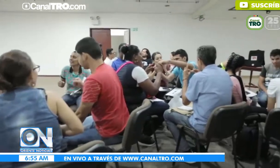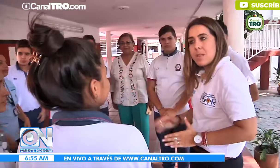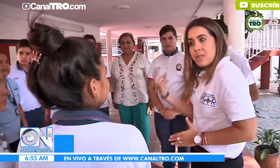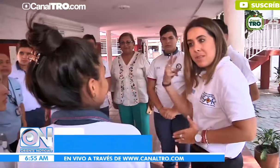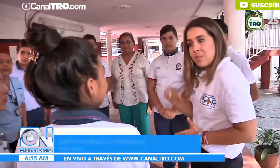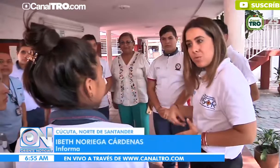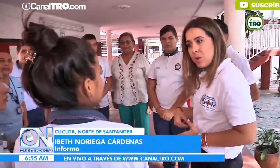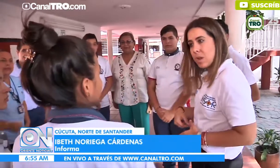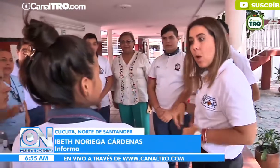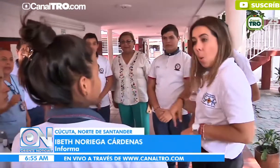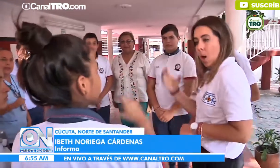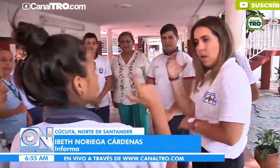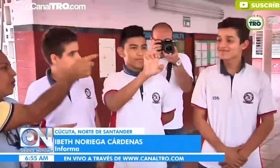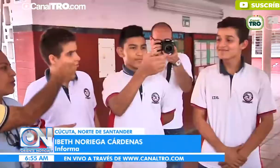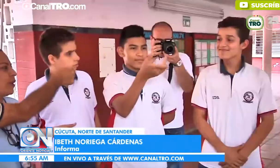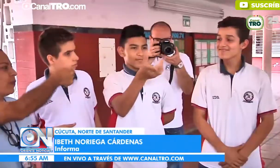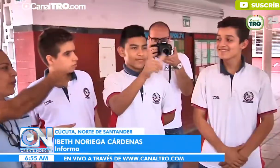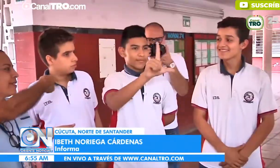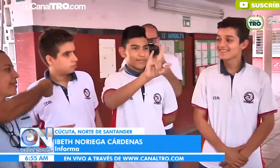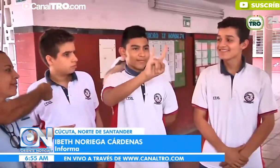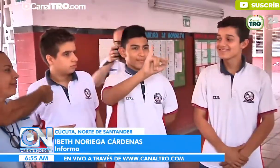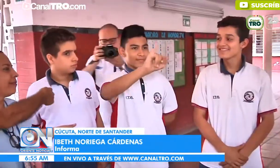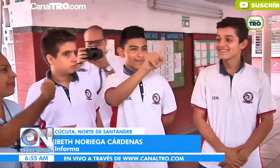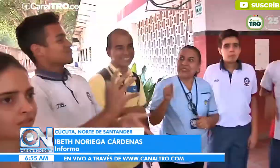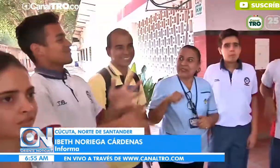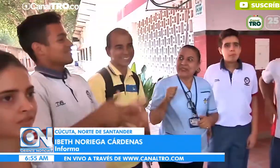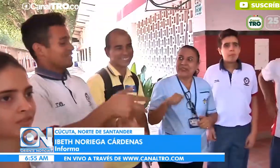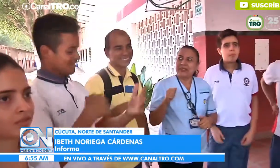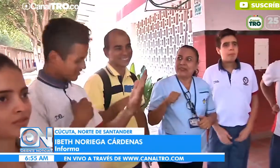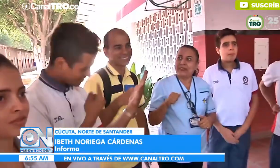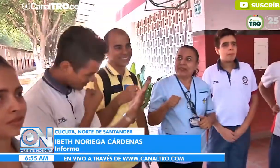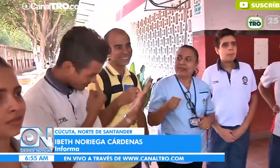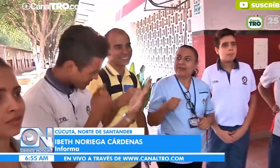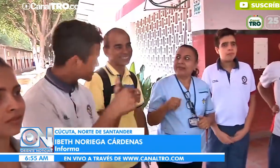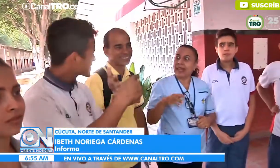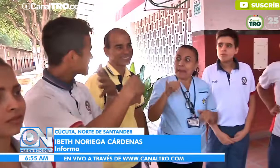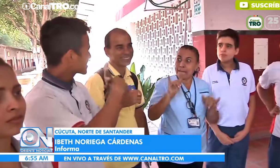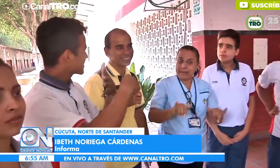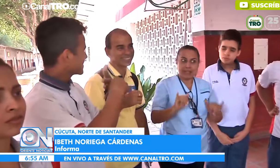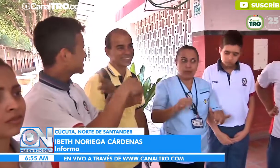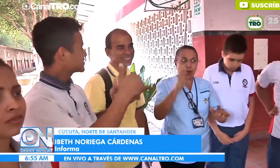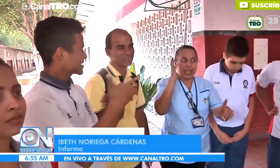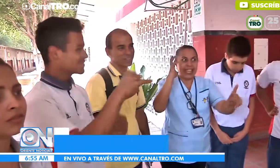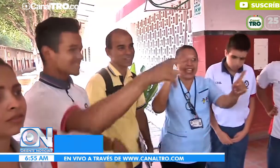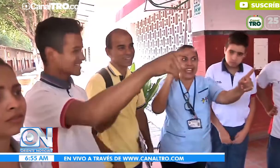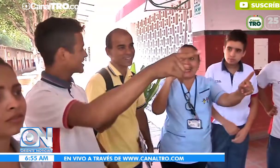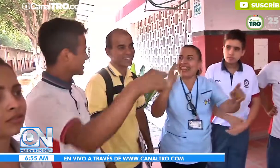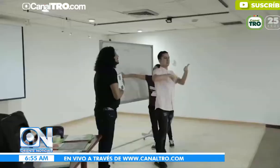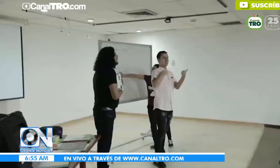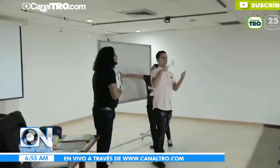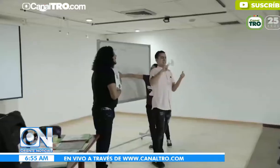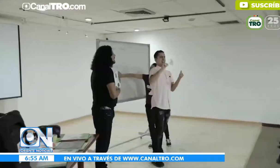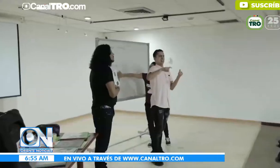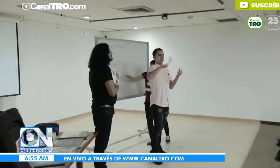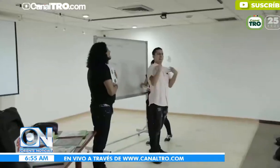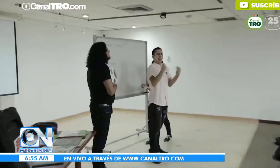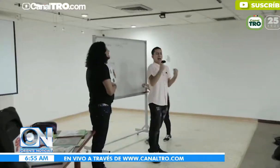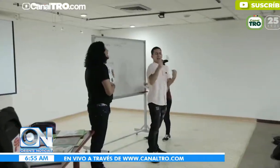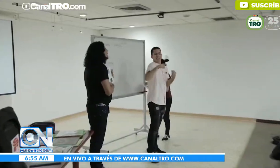sordas, de las cuales 9.000 están en la ciudad de Cúcuta y 179.000 inscritas en el sistema educativo, razón que motivó a que desde